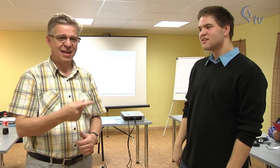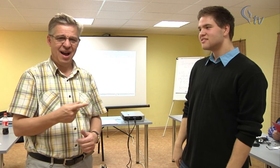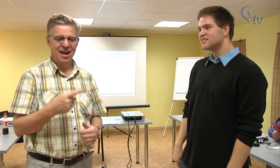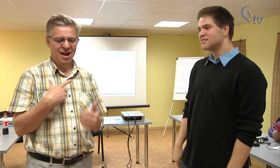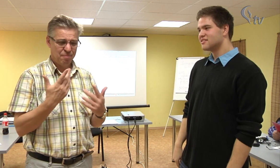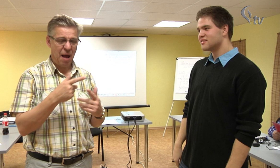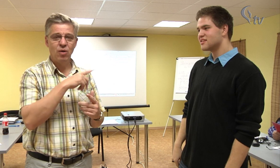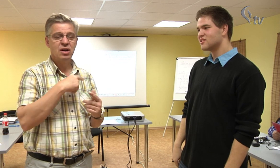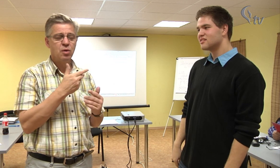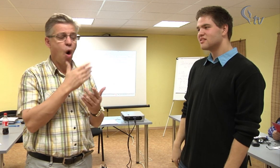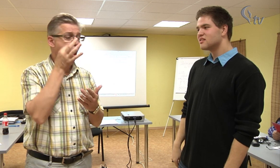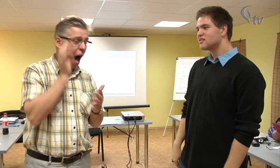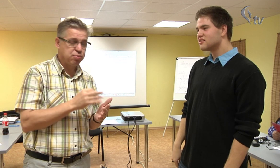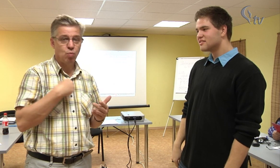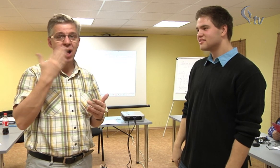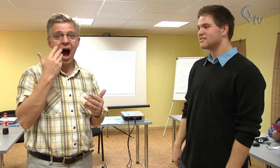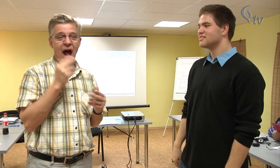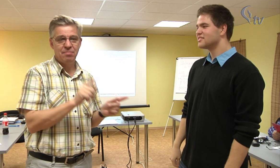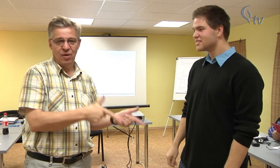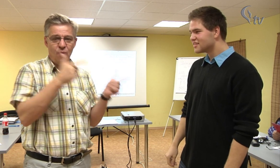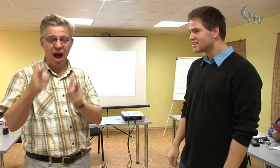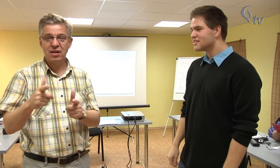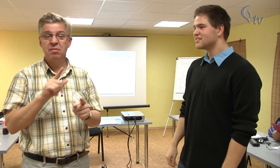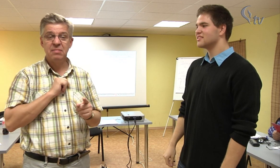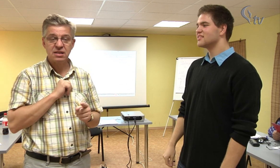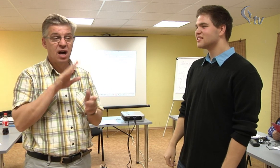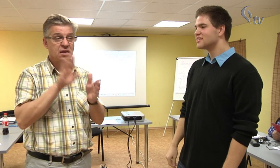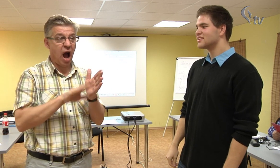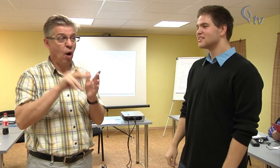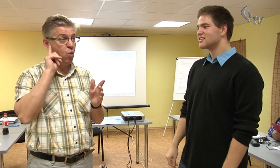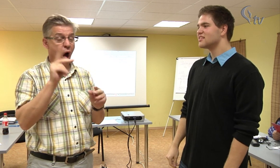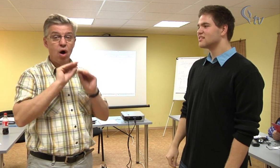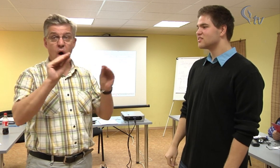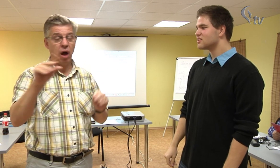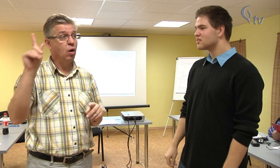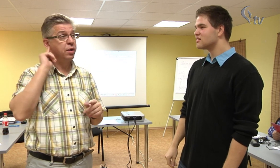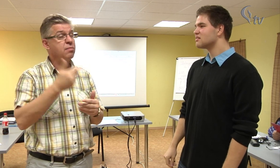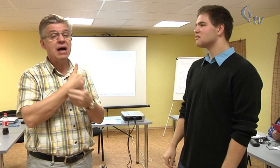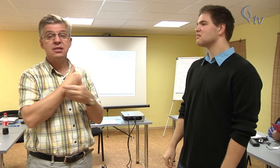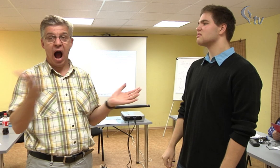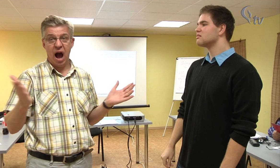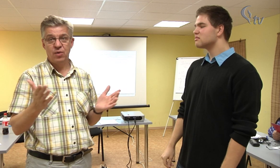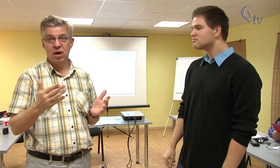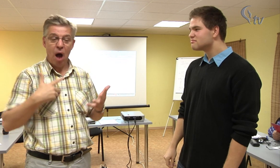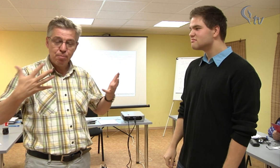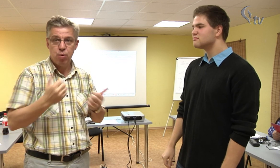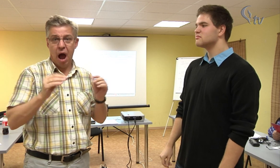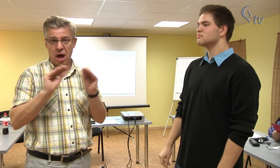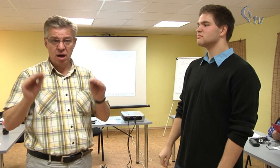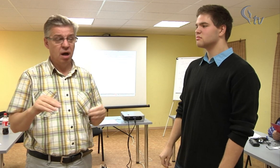loomulikult kogemused on olemas, aga peab ütlema, et tava kuuljate koolitustest kurtil on raskem aru saada ja